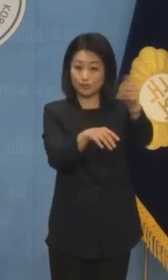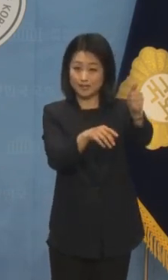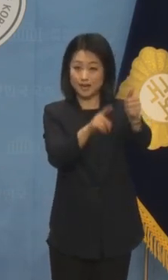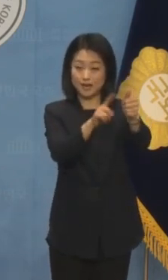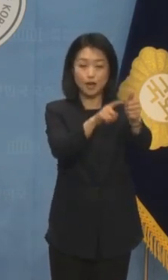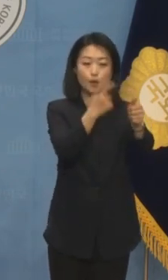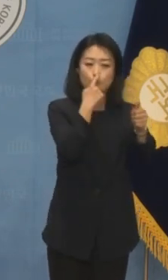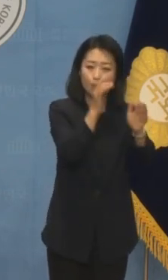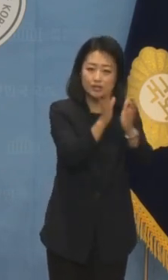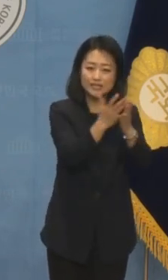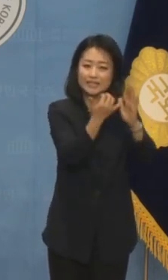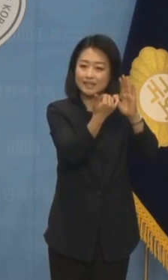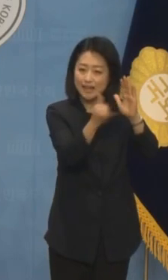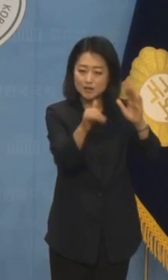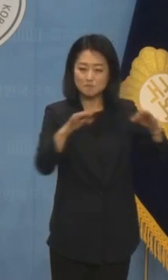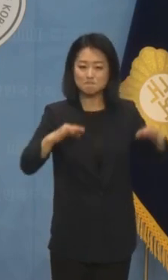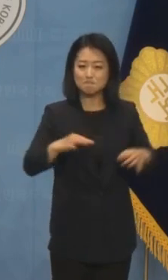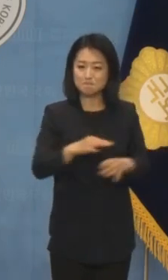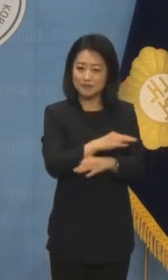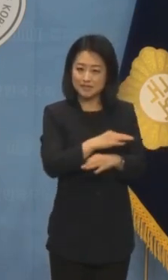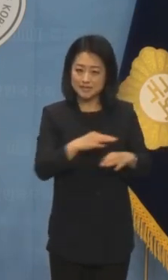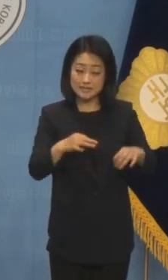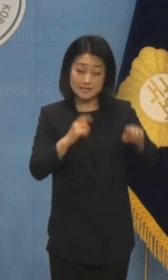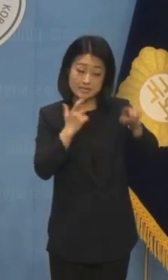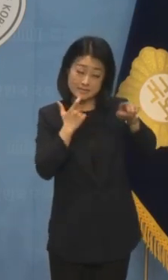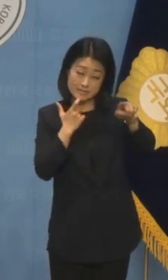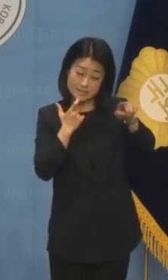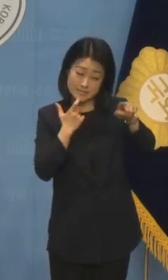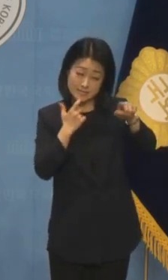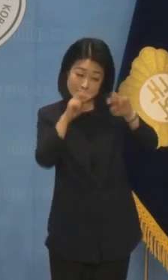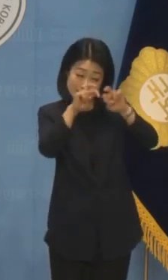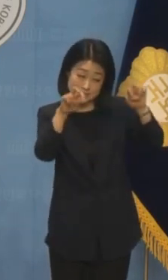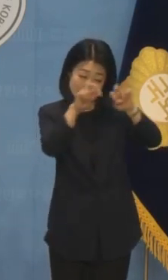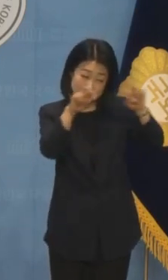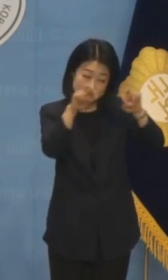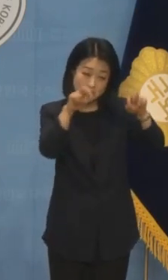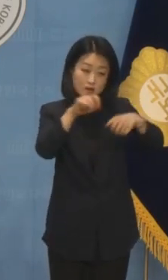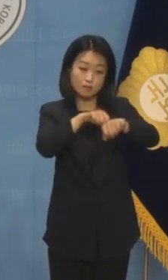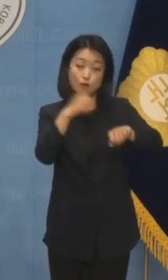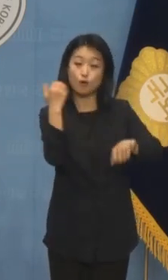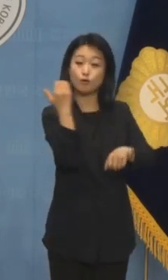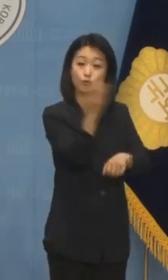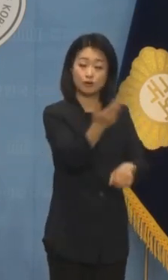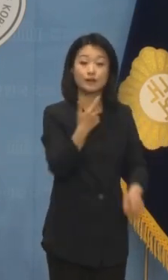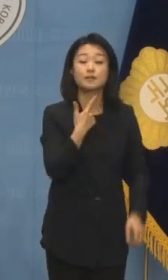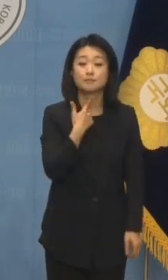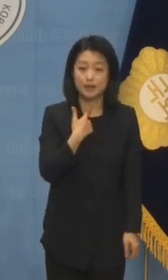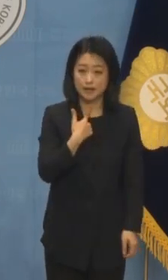본인과 가족의 관련된 비리 의혹을 끝까지 밝혀 싸우고 징계를 했던 것입니다.